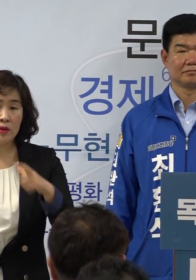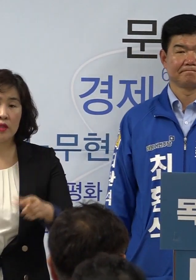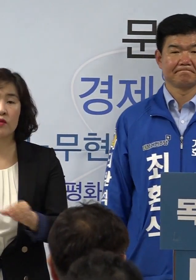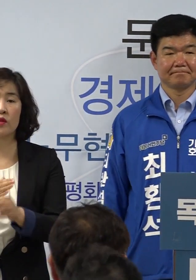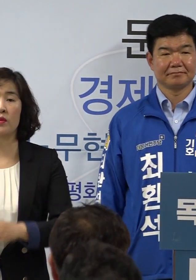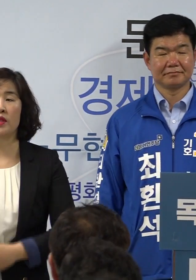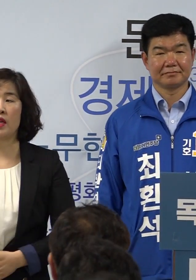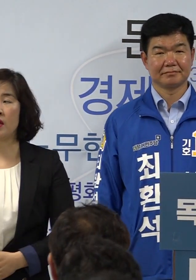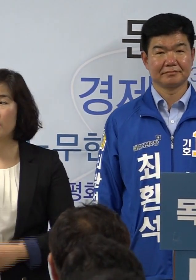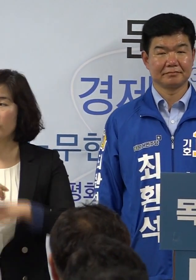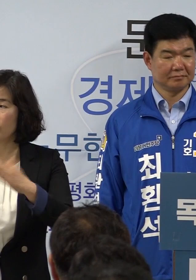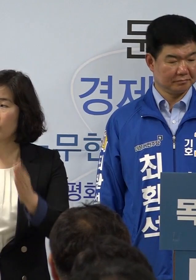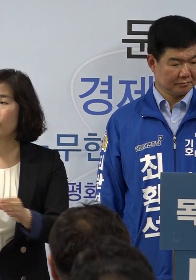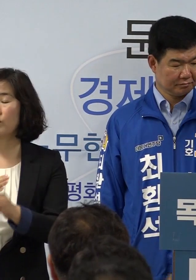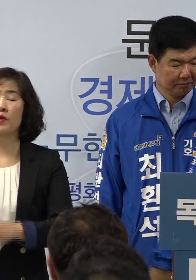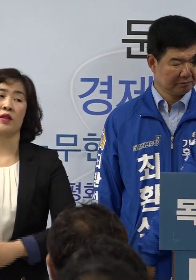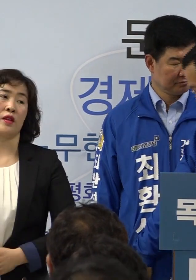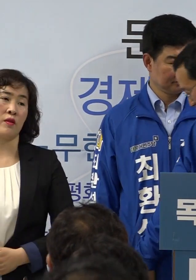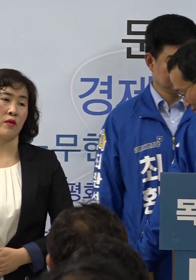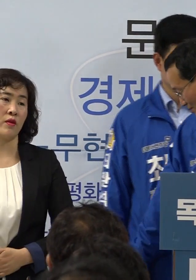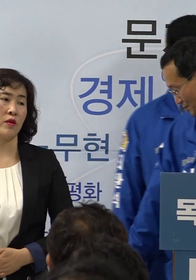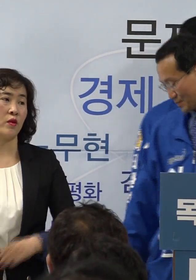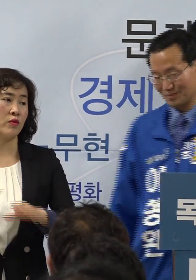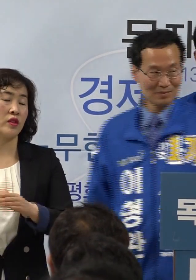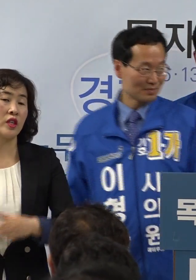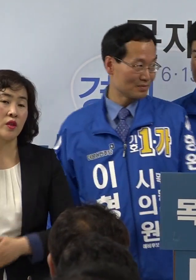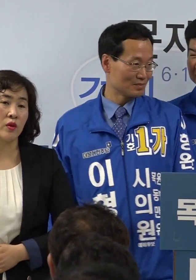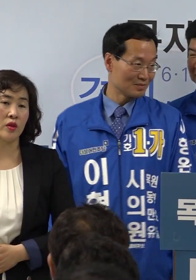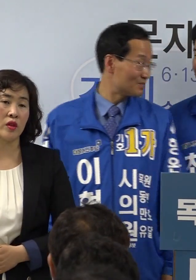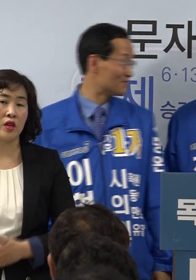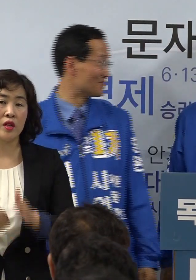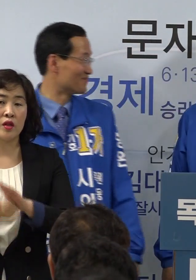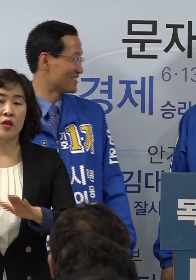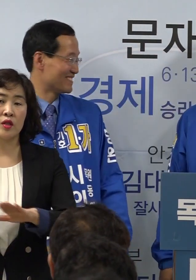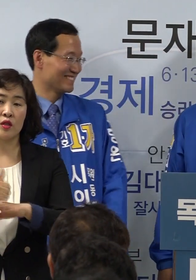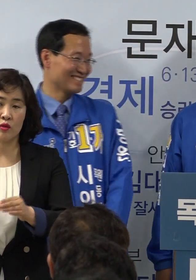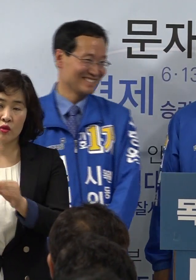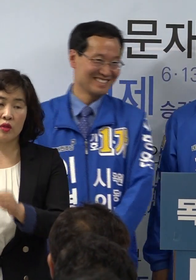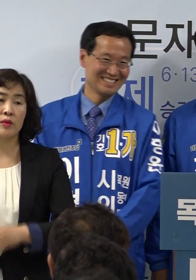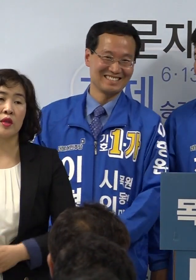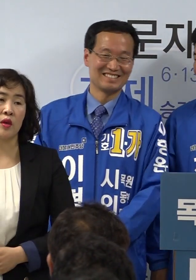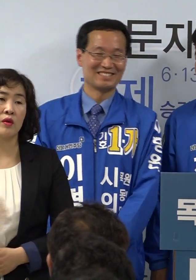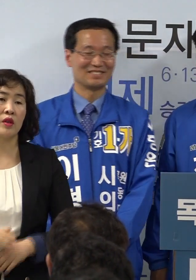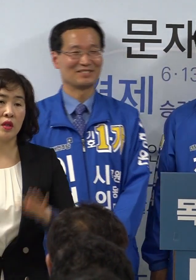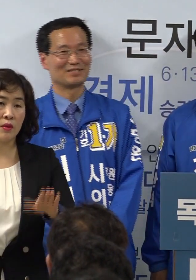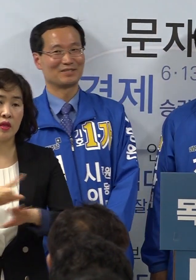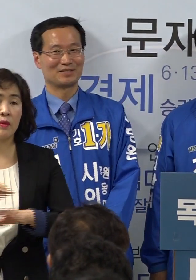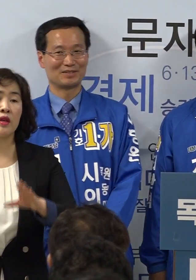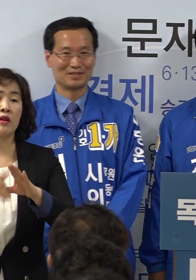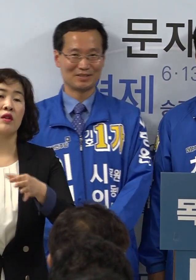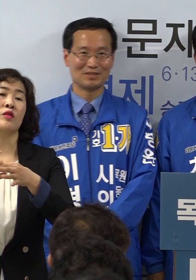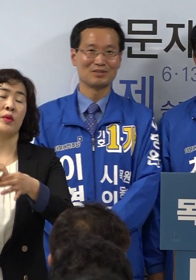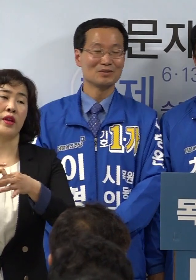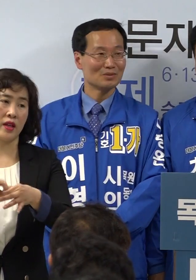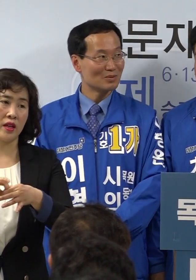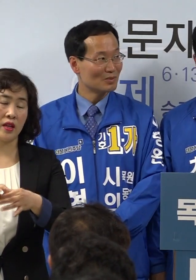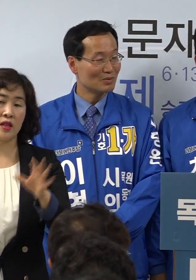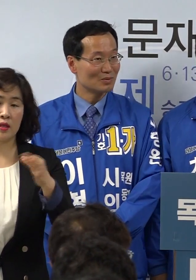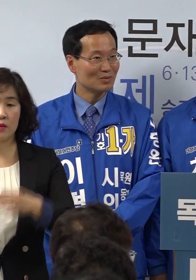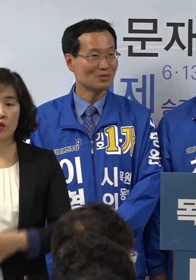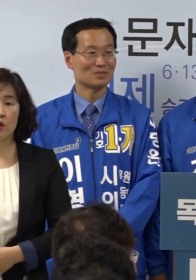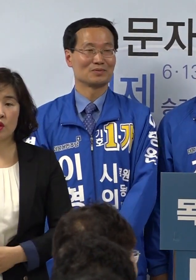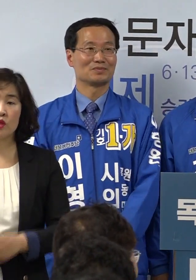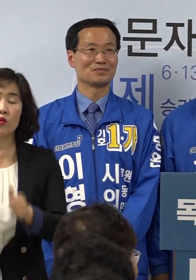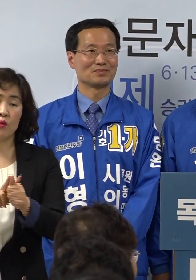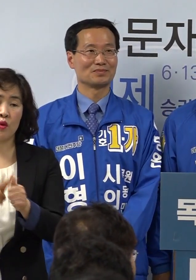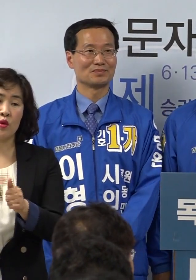되어서 민주당의 중심이 되고 문재인 대통령을 성공시키는 중심이 되고 이번 지방선거를 통해 김종식